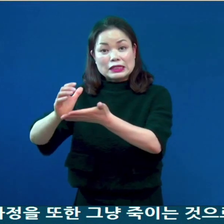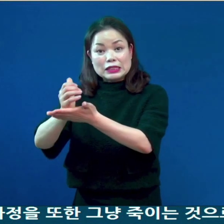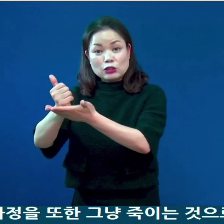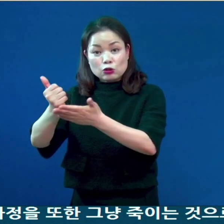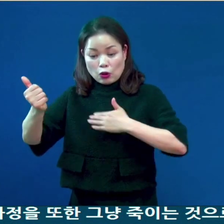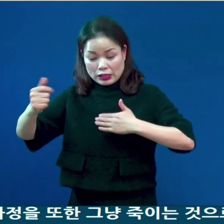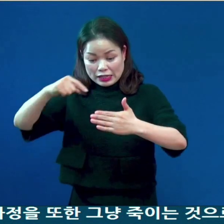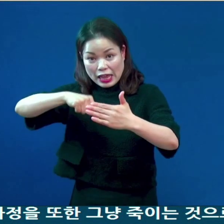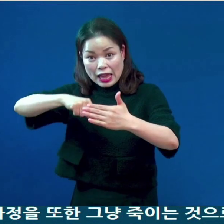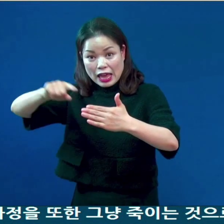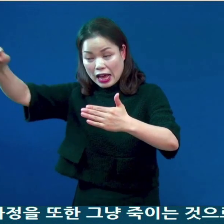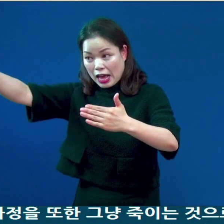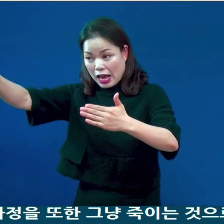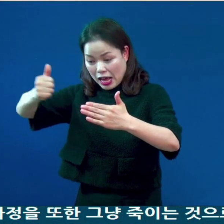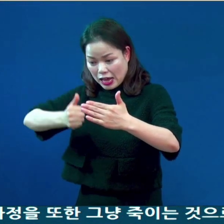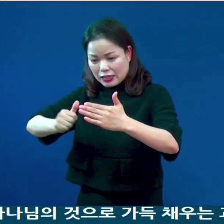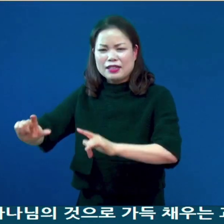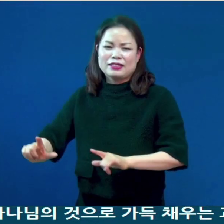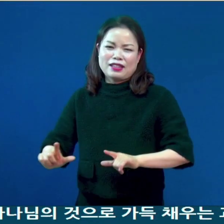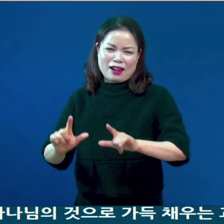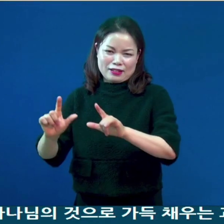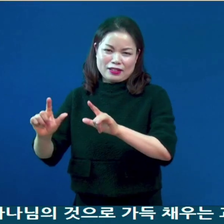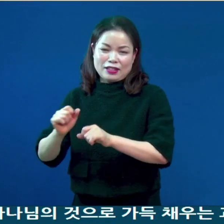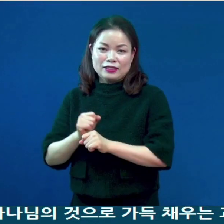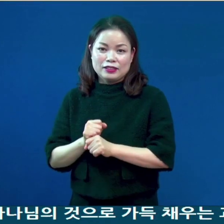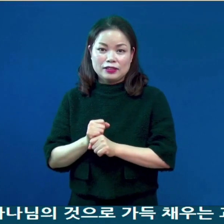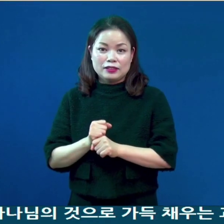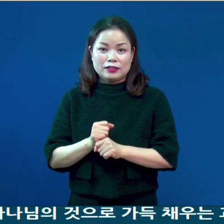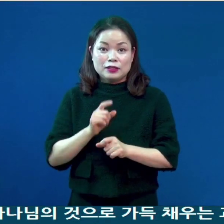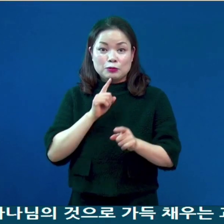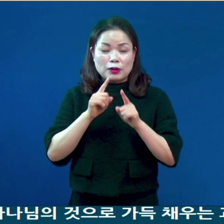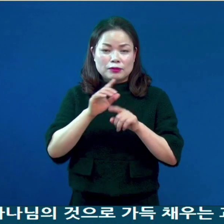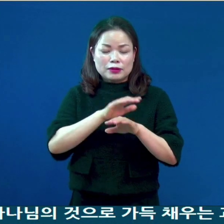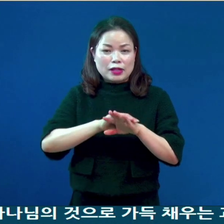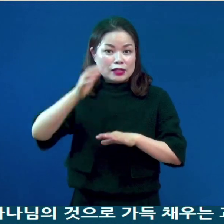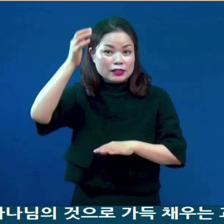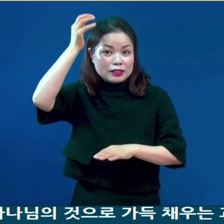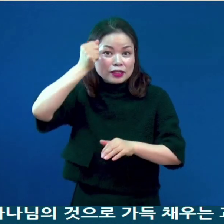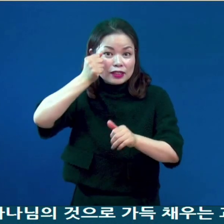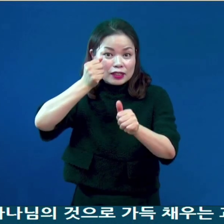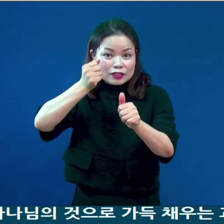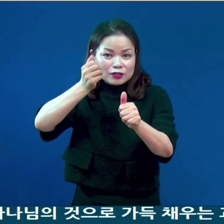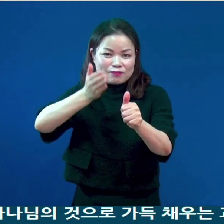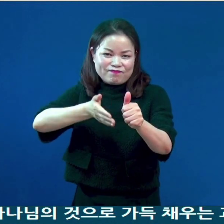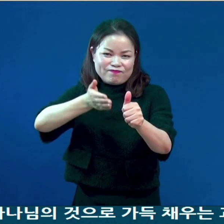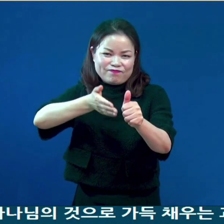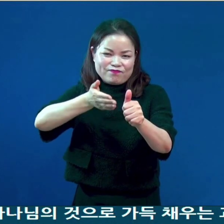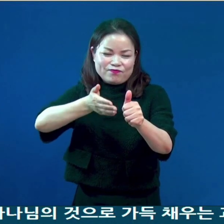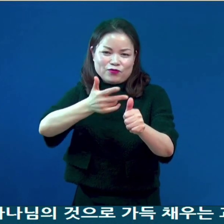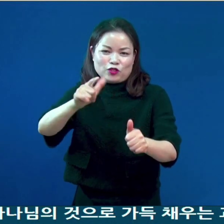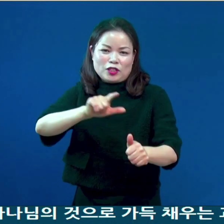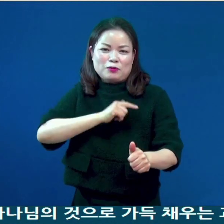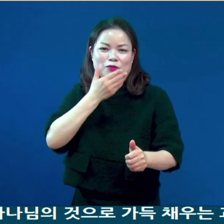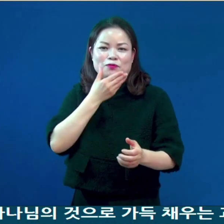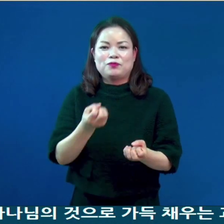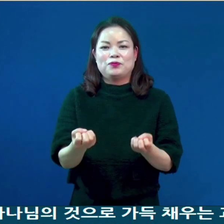안에서 살게 하는 것이라는 것이죠. 여러분, 이 말씀 잘 받으실 수 있기를 주의 이름으로